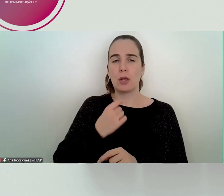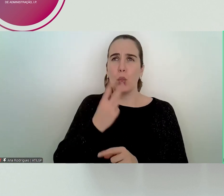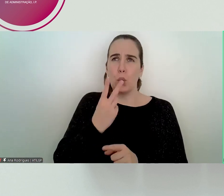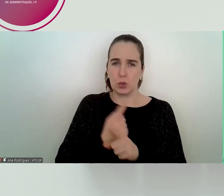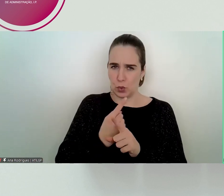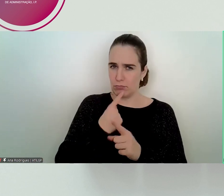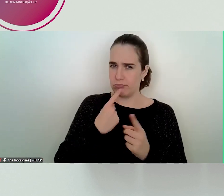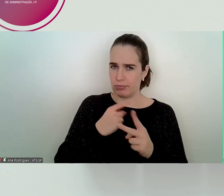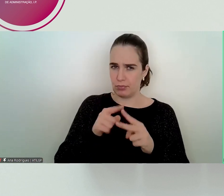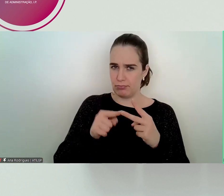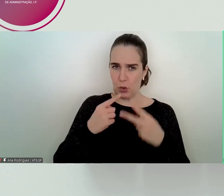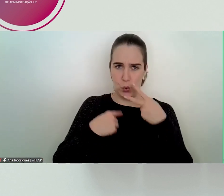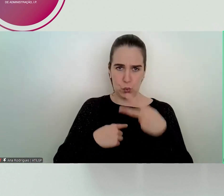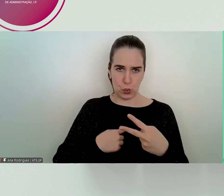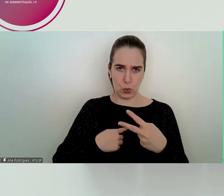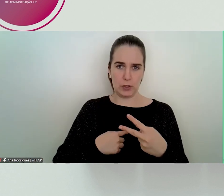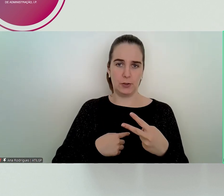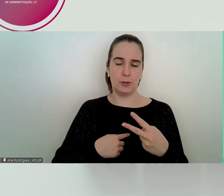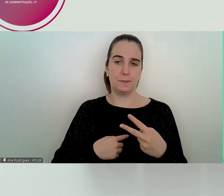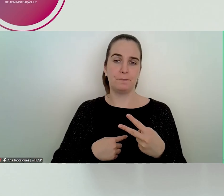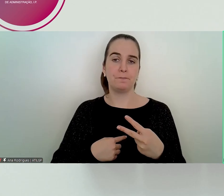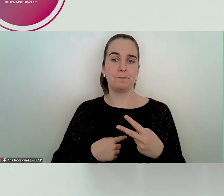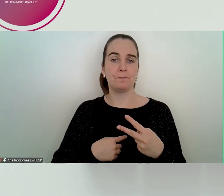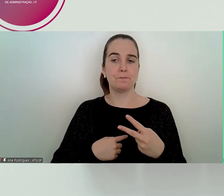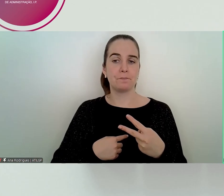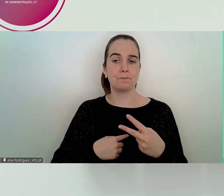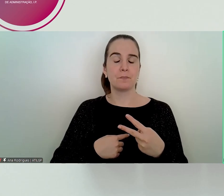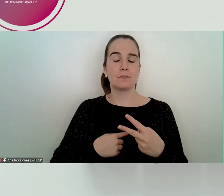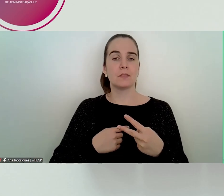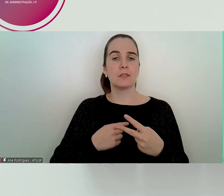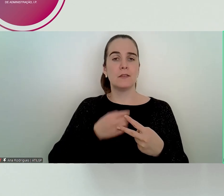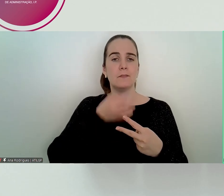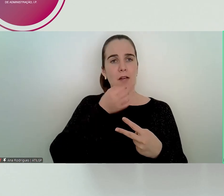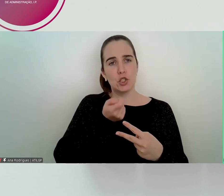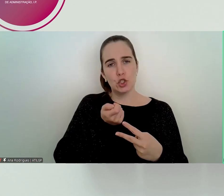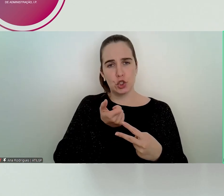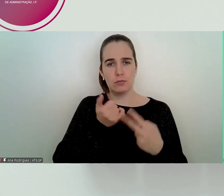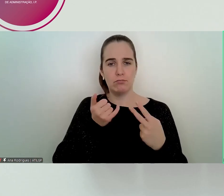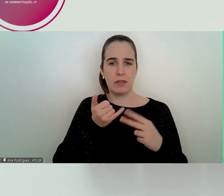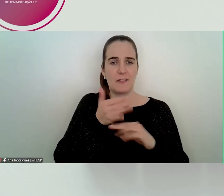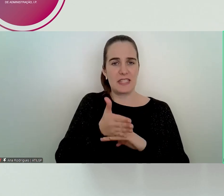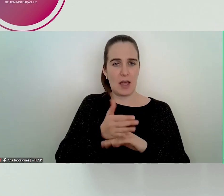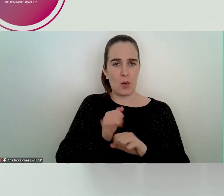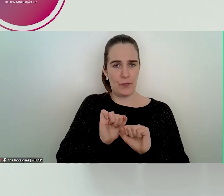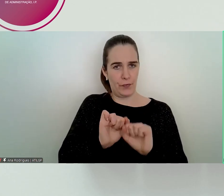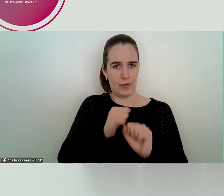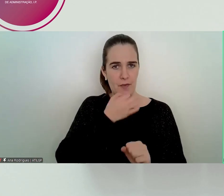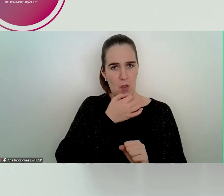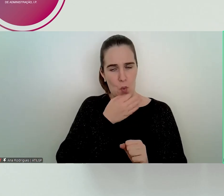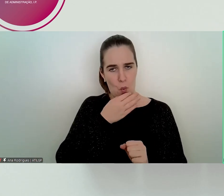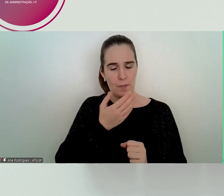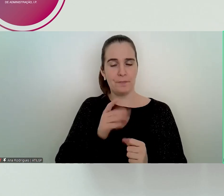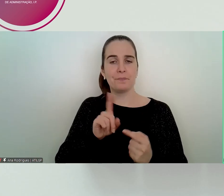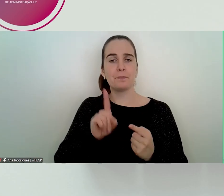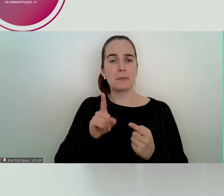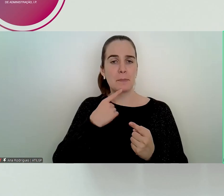gostaria de lhe colocar e que decorrem um bocadinho desta intervenção inicial que fez. A primeira